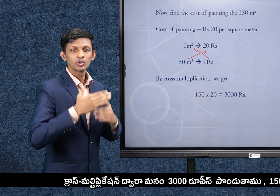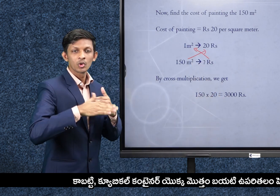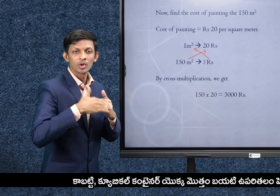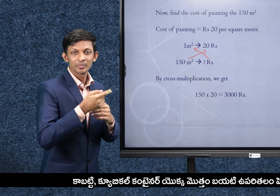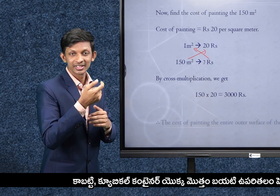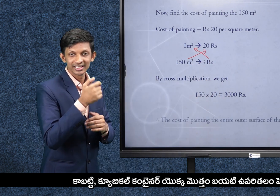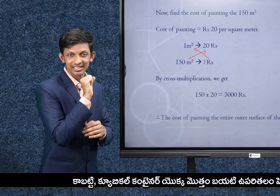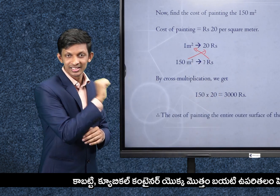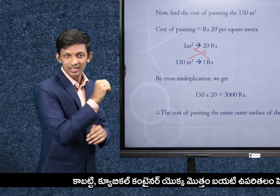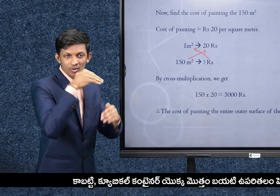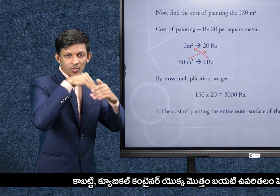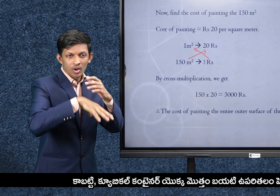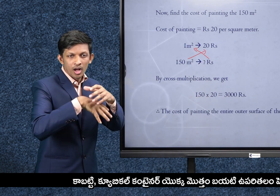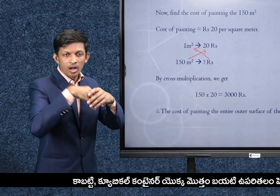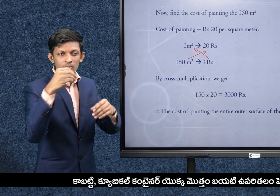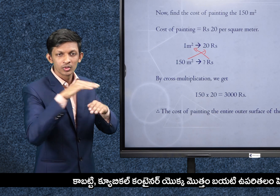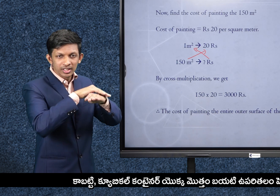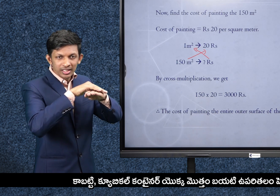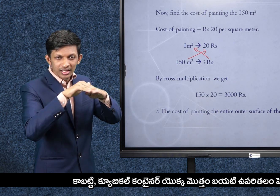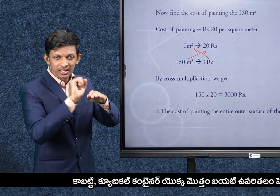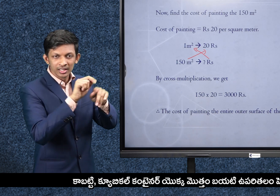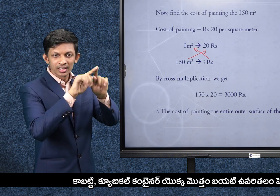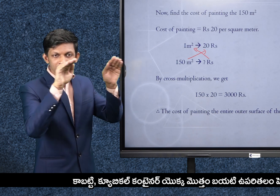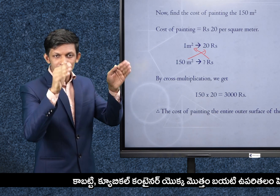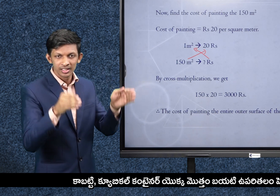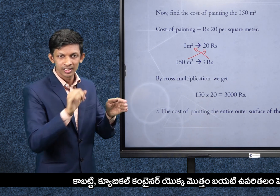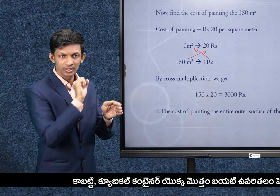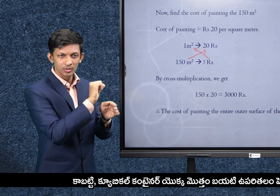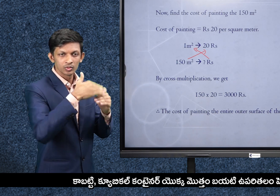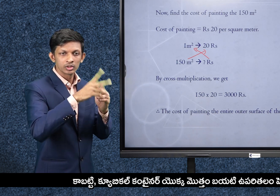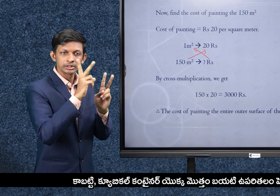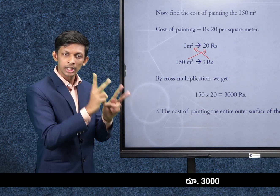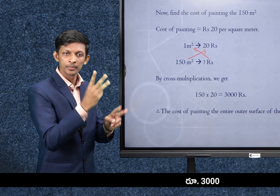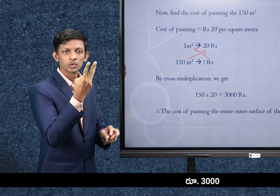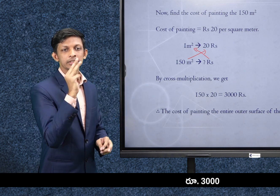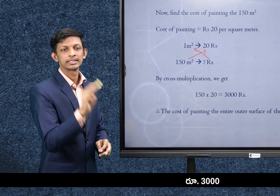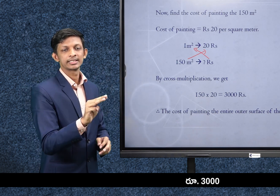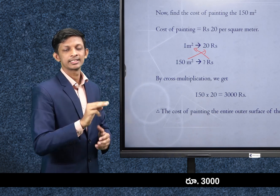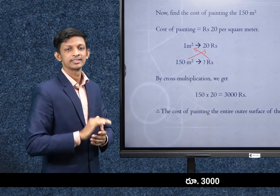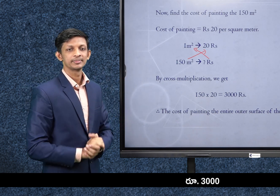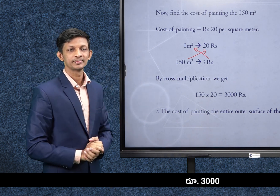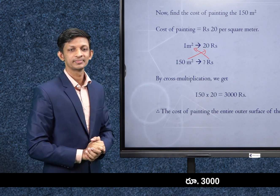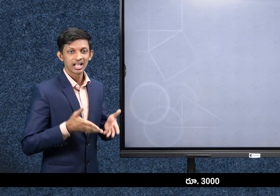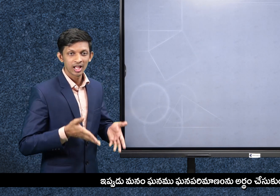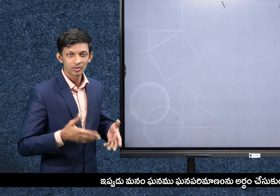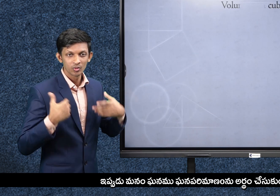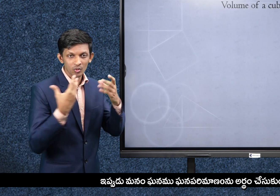కాబట్టి క్యూబికల్ కంటైనర్ యొక్క మొత్తం బయట ఉపరితలం పెయింటింగ్ అయ్యే ఖర్చు 3000 రూపాయలు. ఇప్పుడు మనం